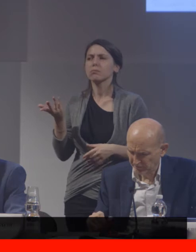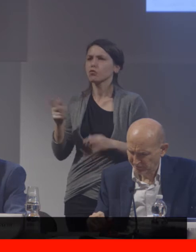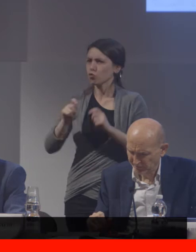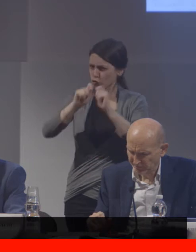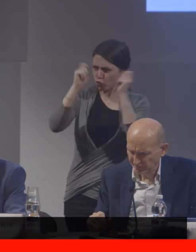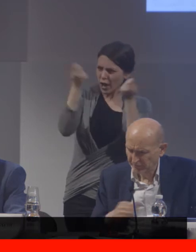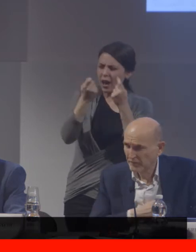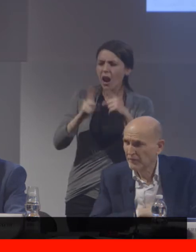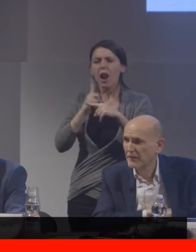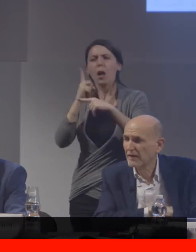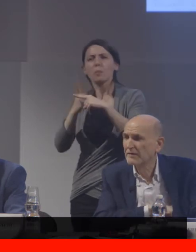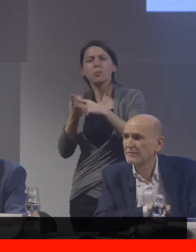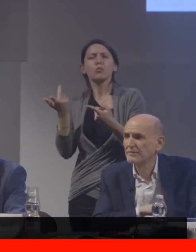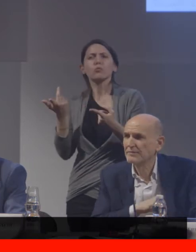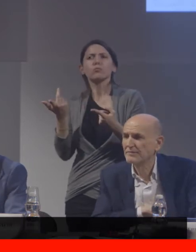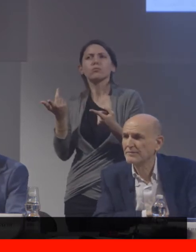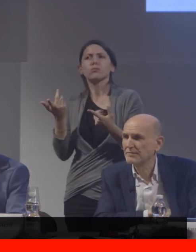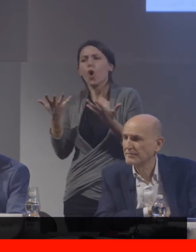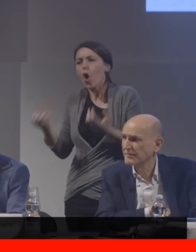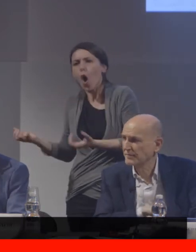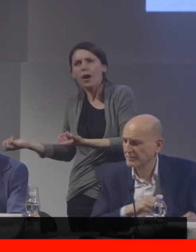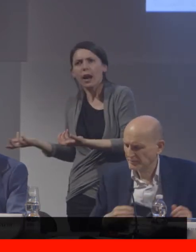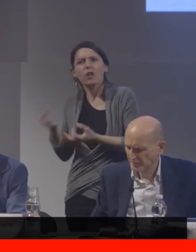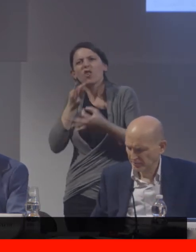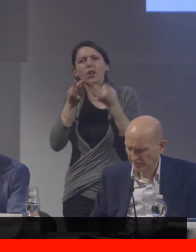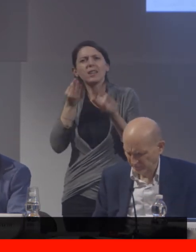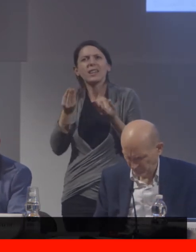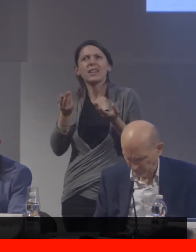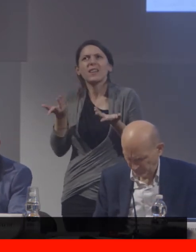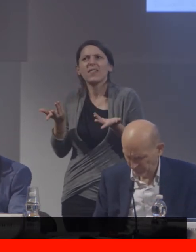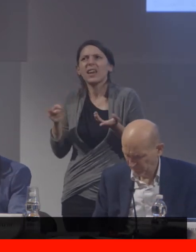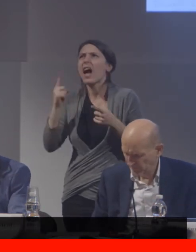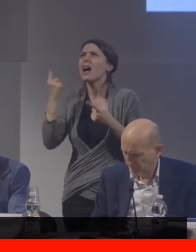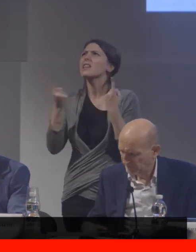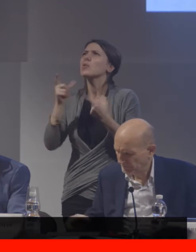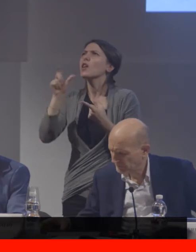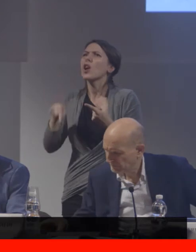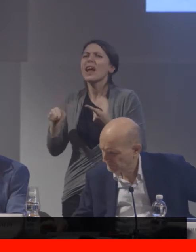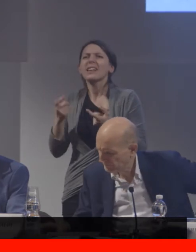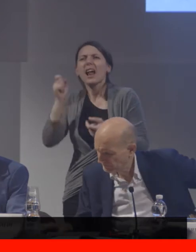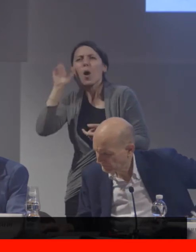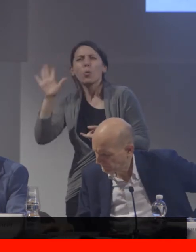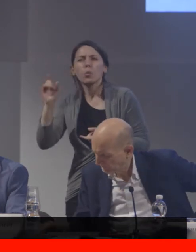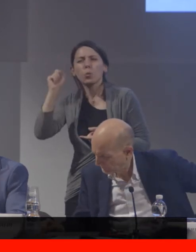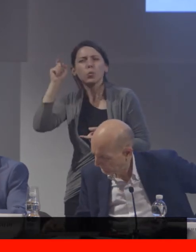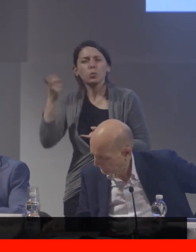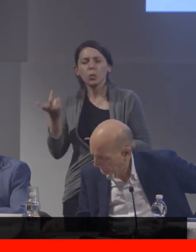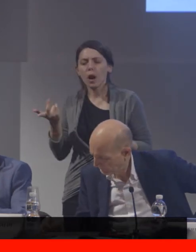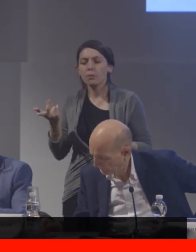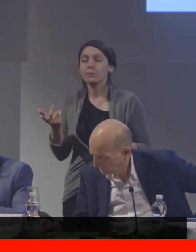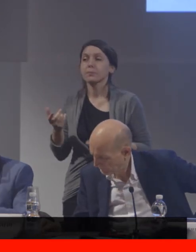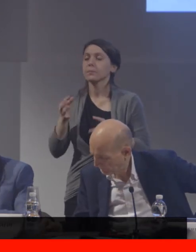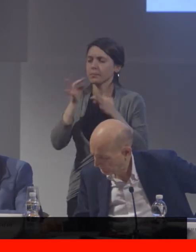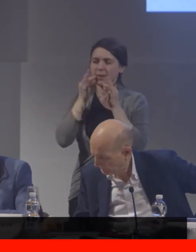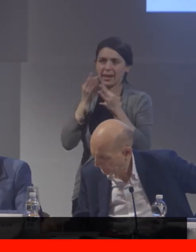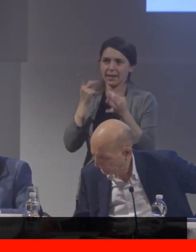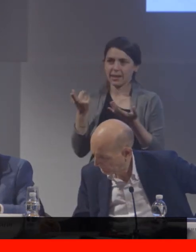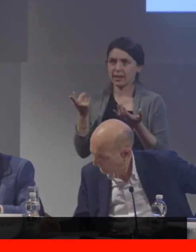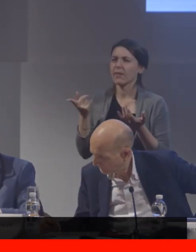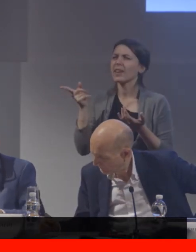molto generale e teorica, sia nel concreto della situazione italiana. Cioè riuscire a mettere assieme